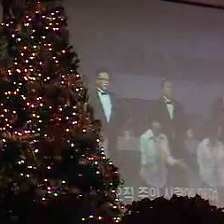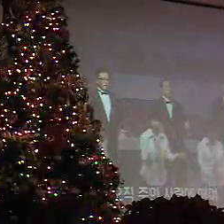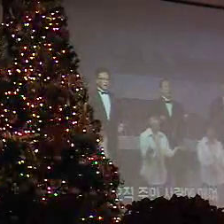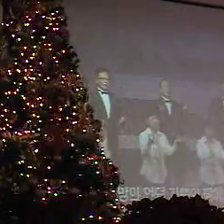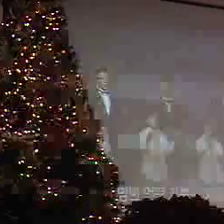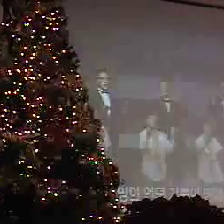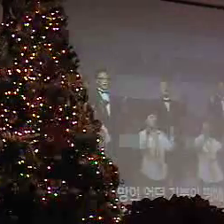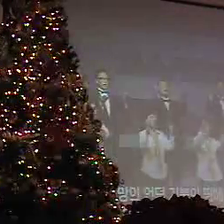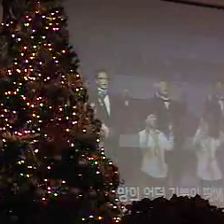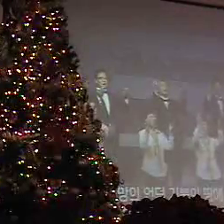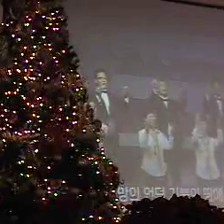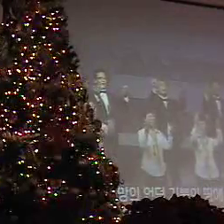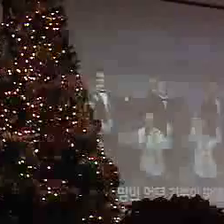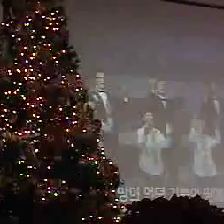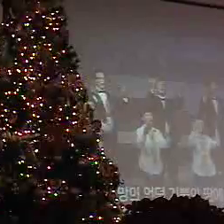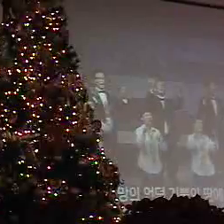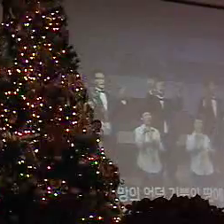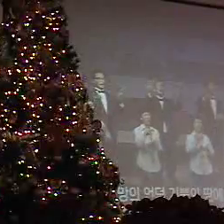노래합니다.